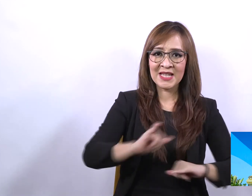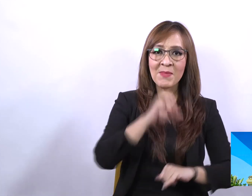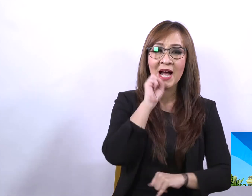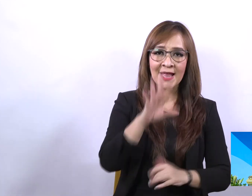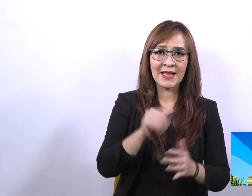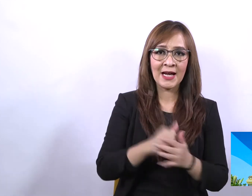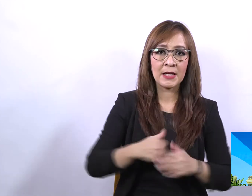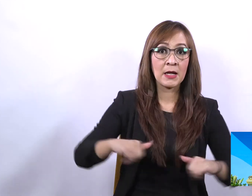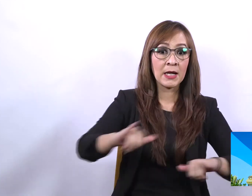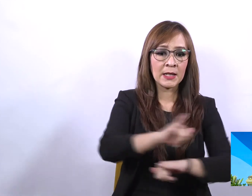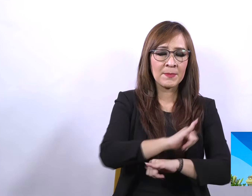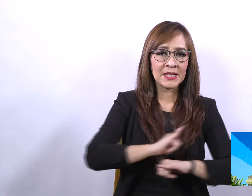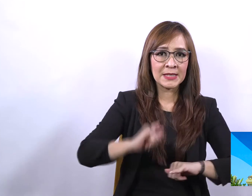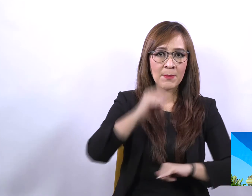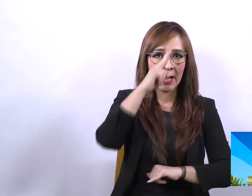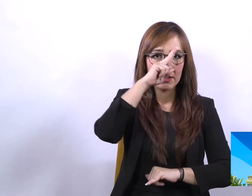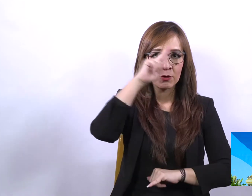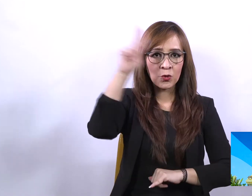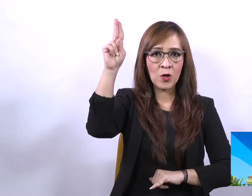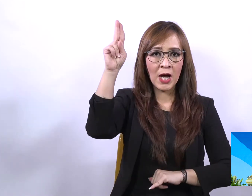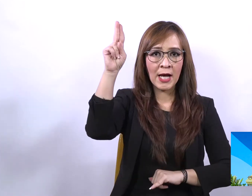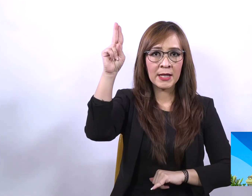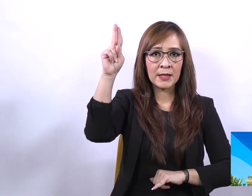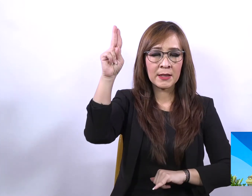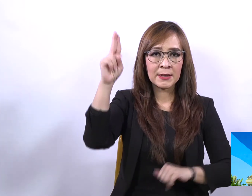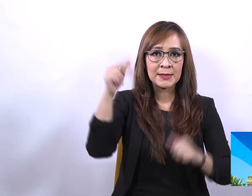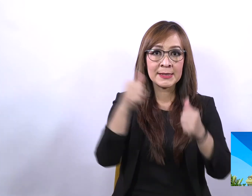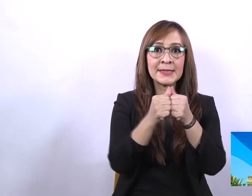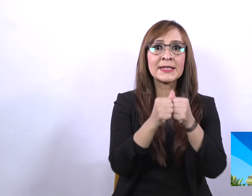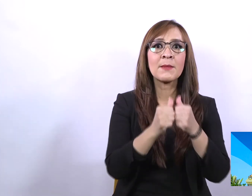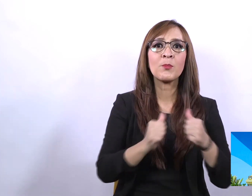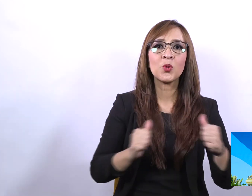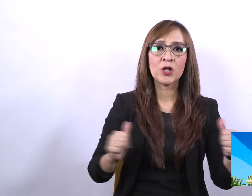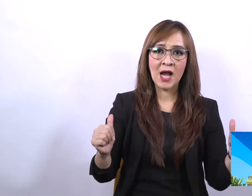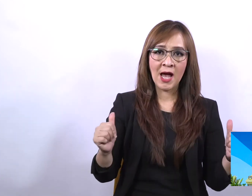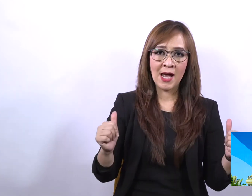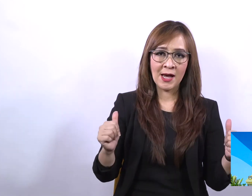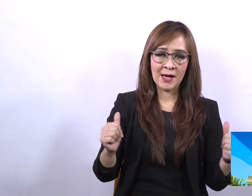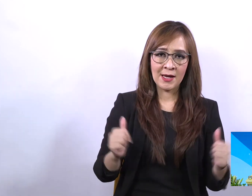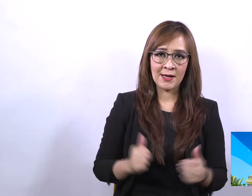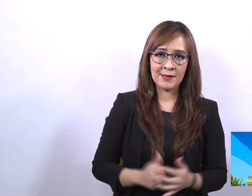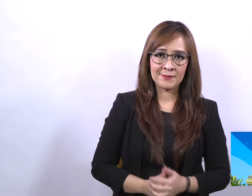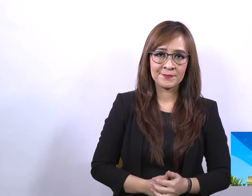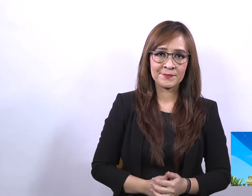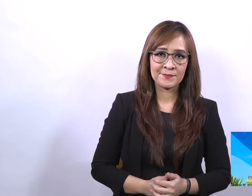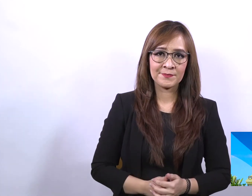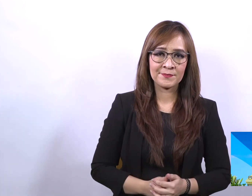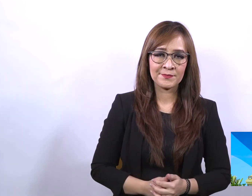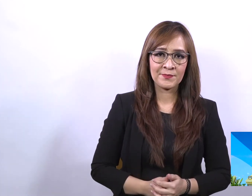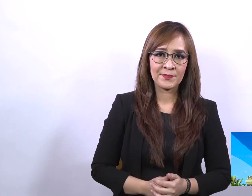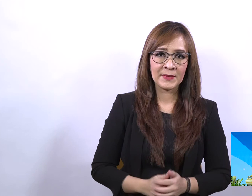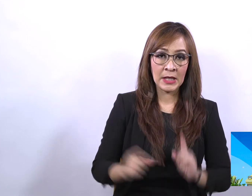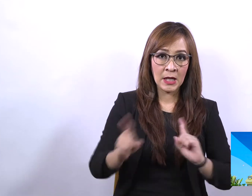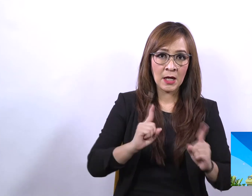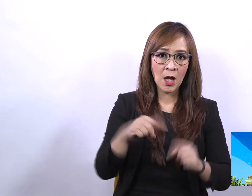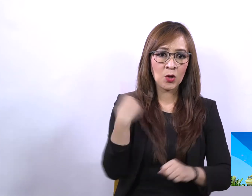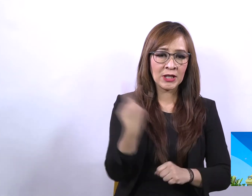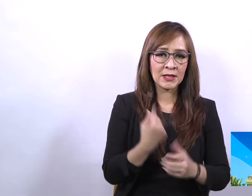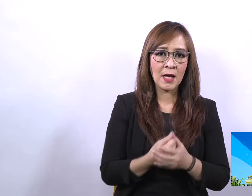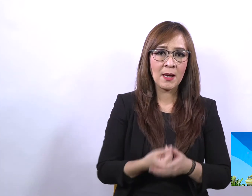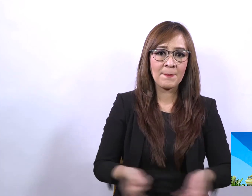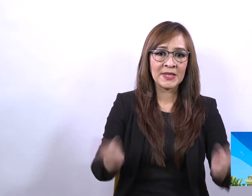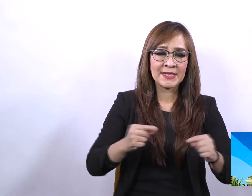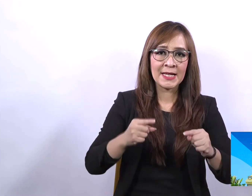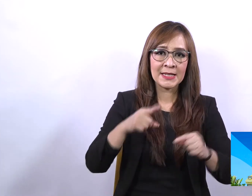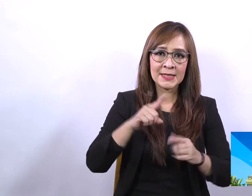bilang sama saya penyertaan Tuhan Hai sempurna atas hidup kita kenal kita Perkasa Hai kalau kita menjadi